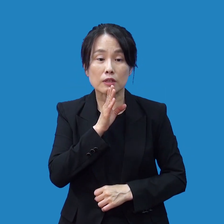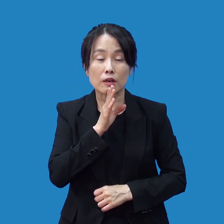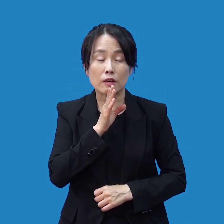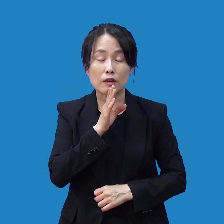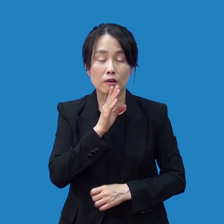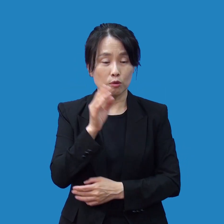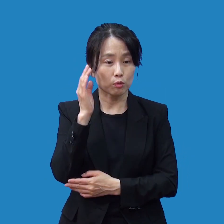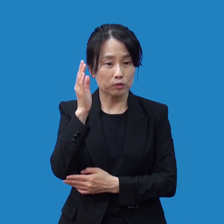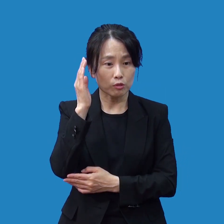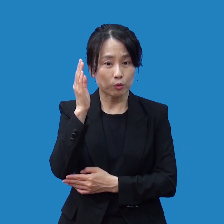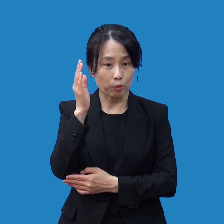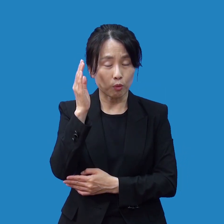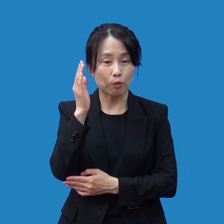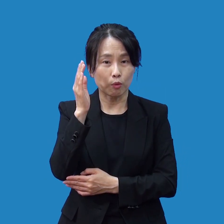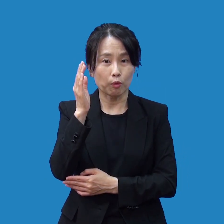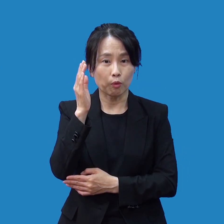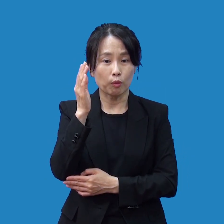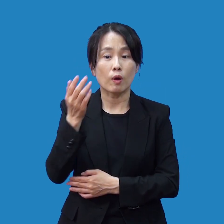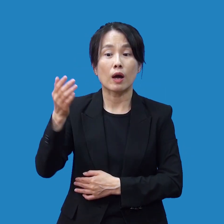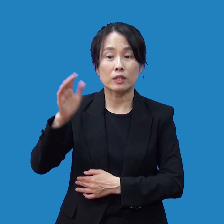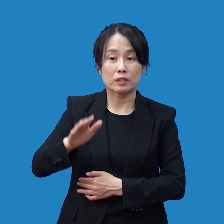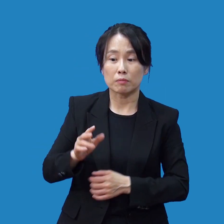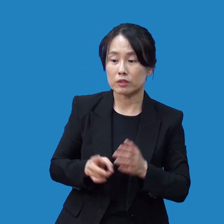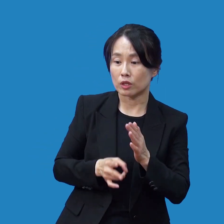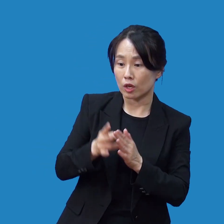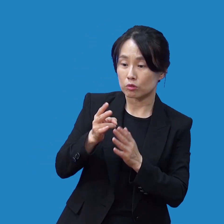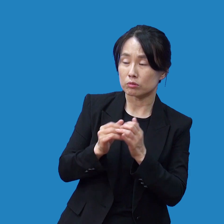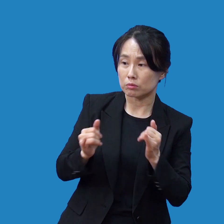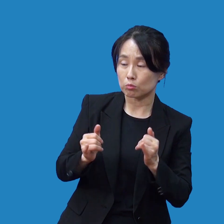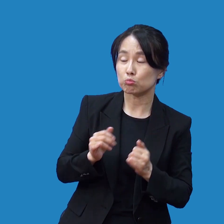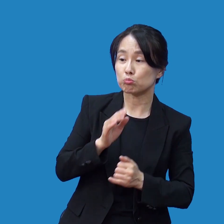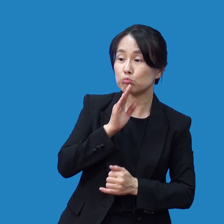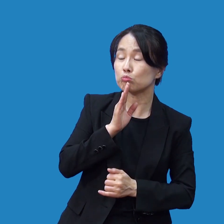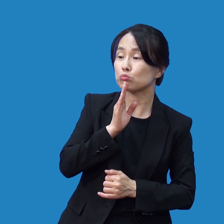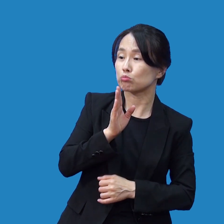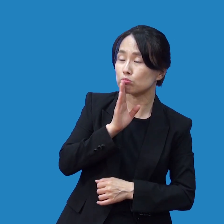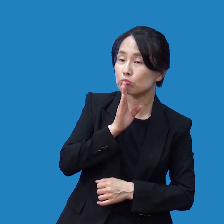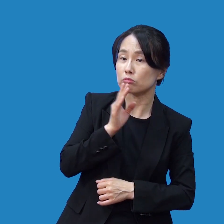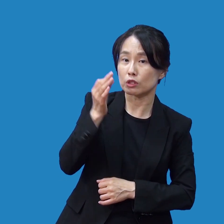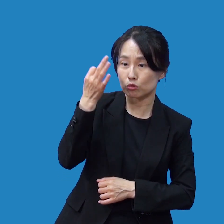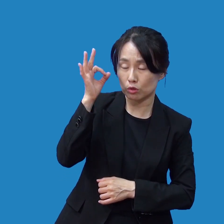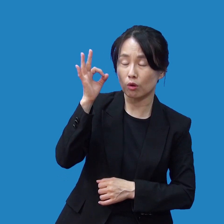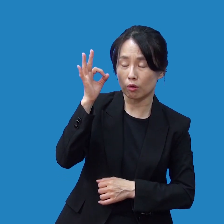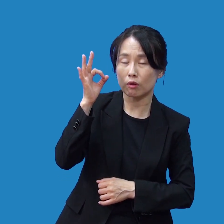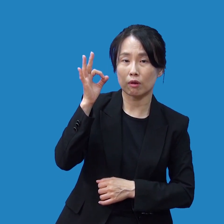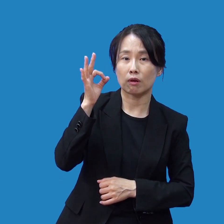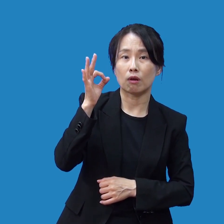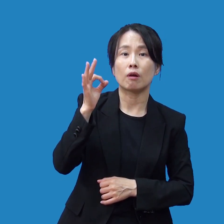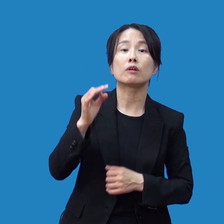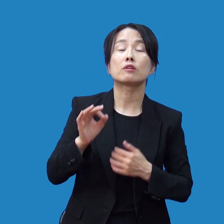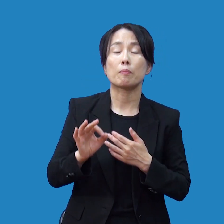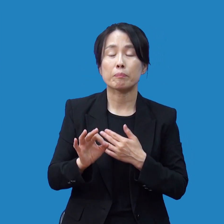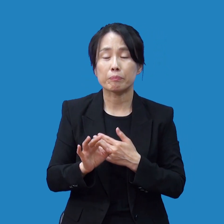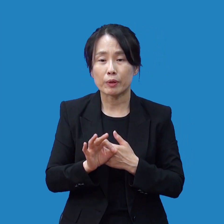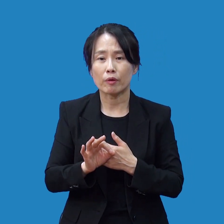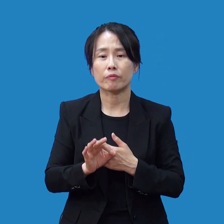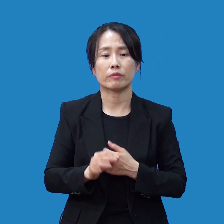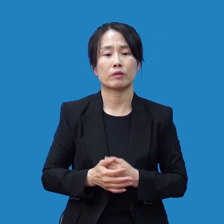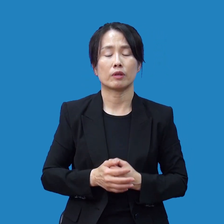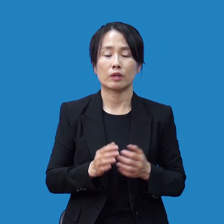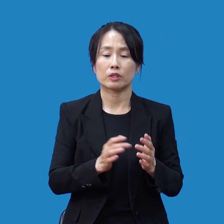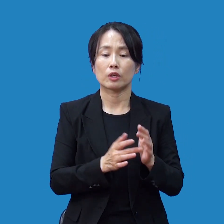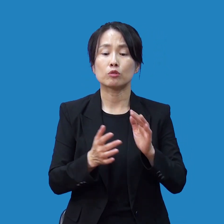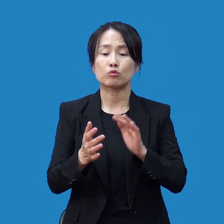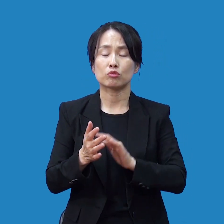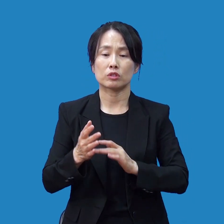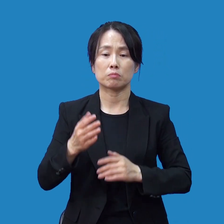베드로가 주장했습니다. 예루살렘 사람들이 맞다 이렇게 인정을 합니다. 그러면 예수님이